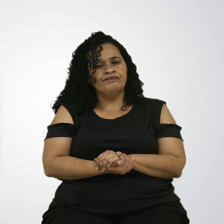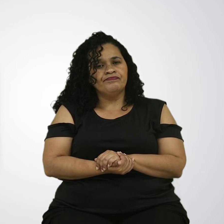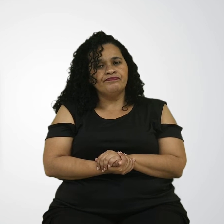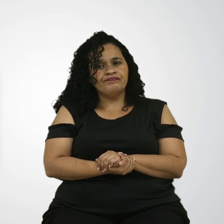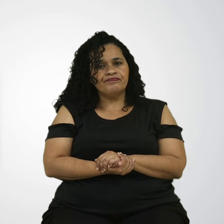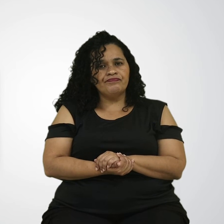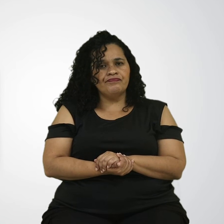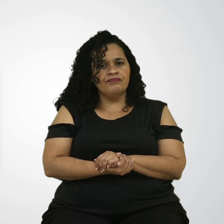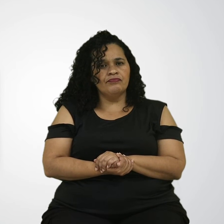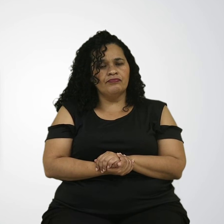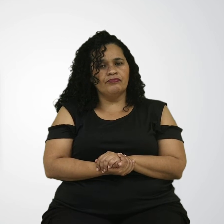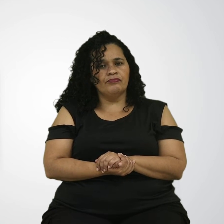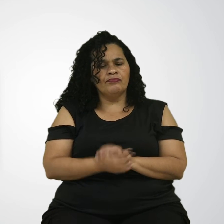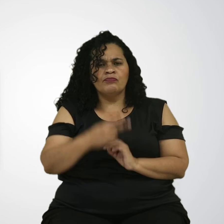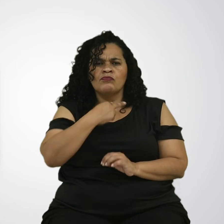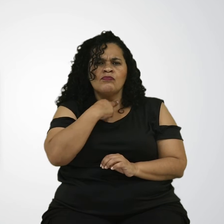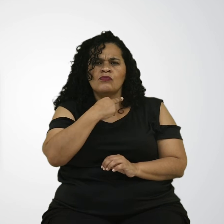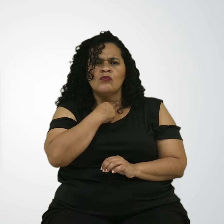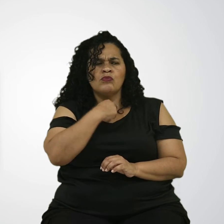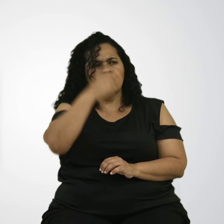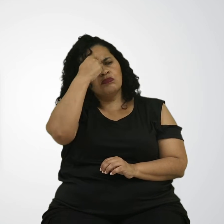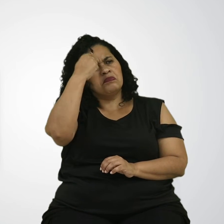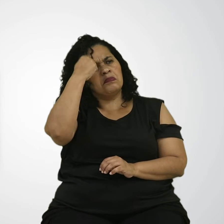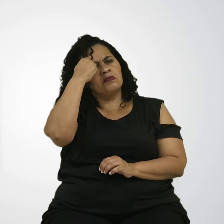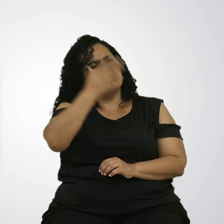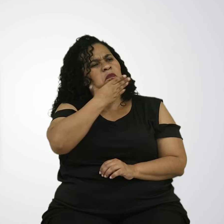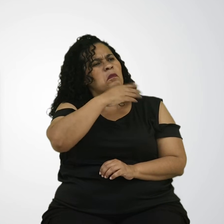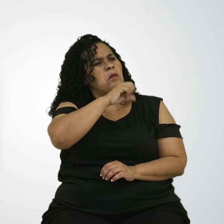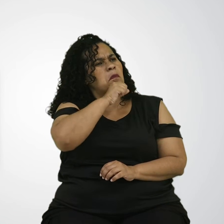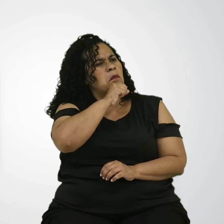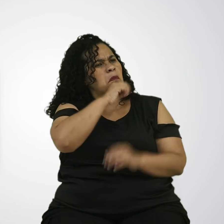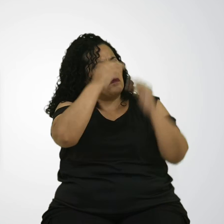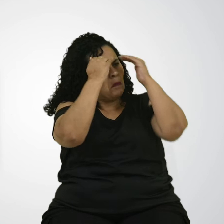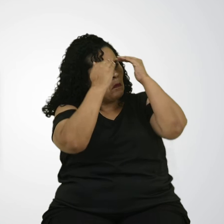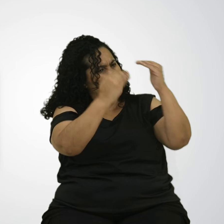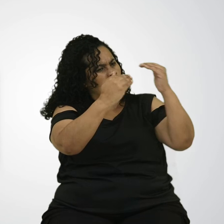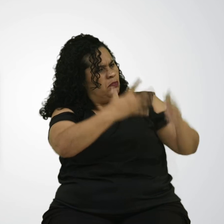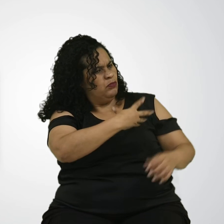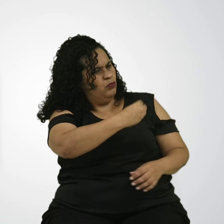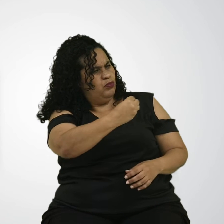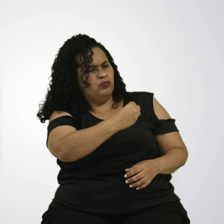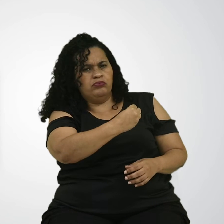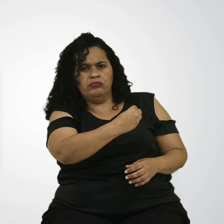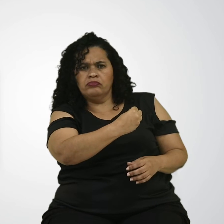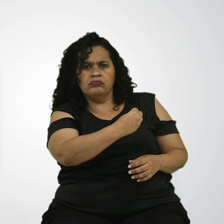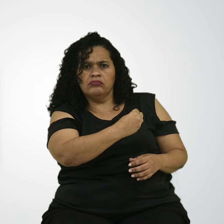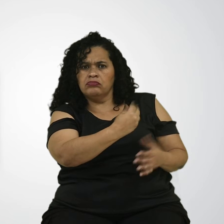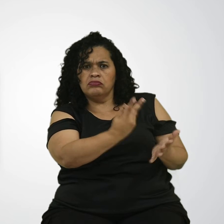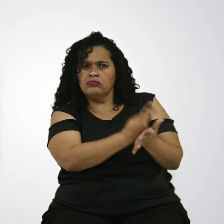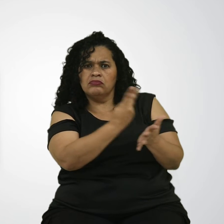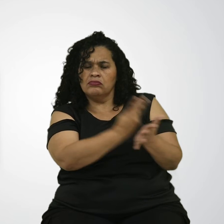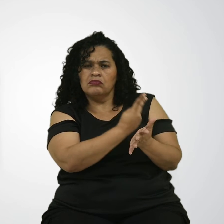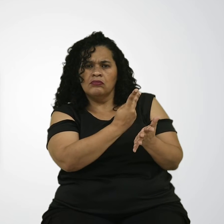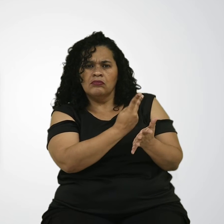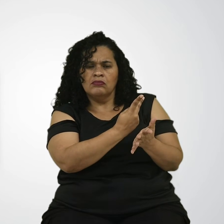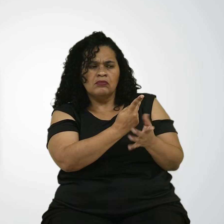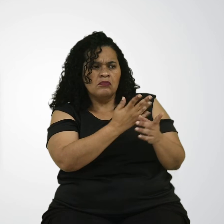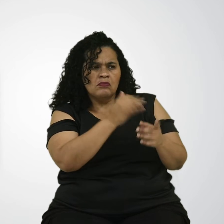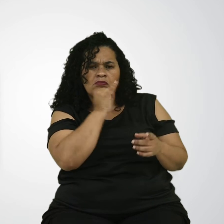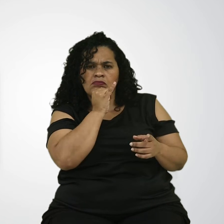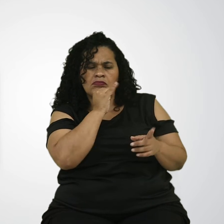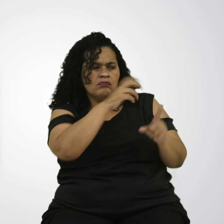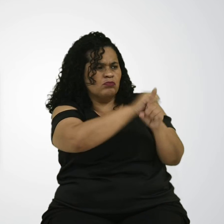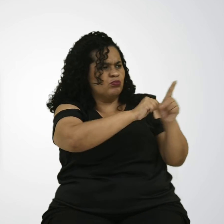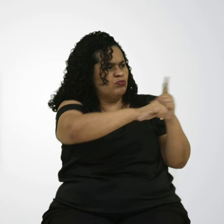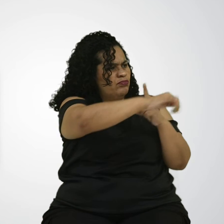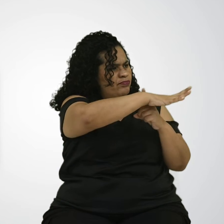não são os pais que devem se sujeitar aos filhos. E assim, de novo, né? Quando a gente olha para fora na sociedade, a gente começa a perceber uma